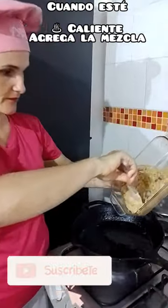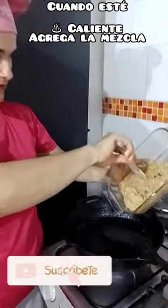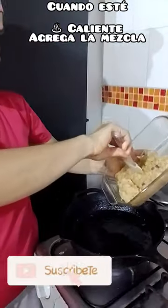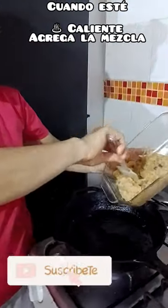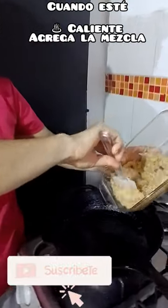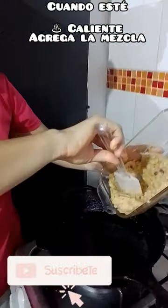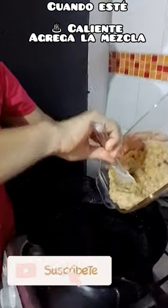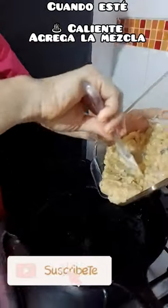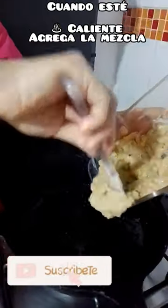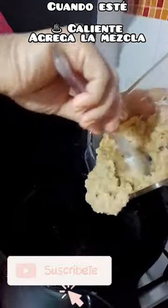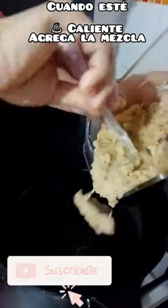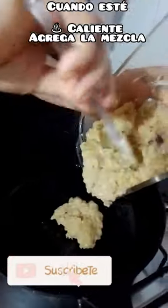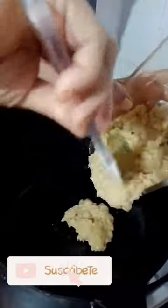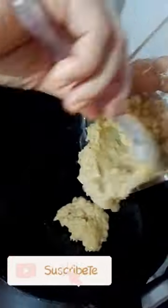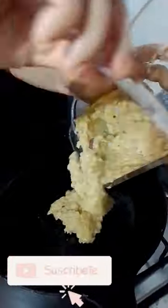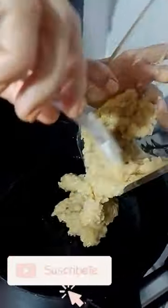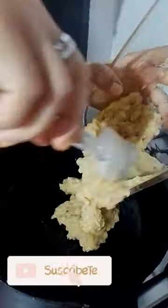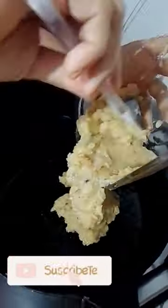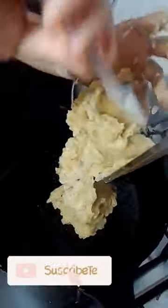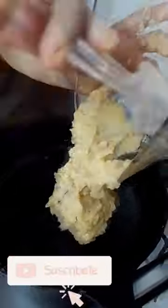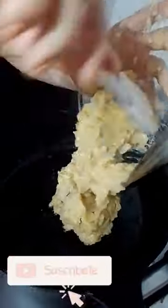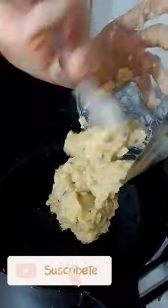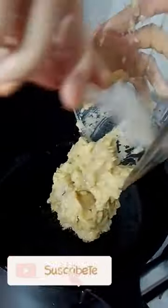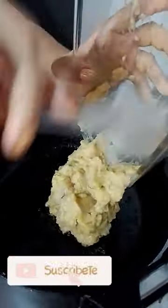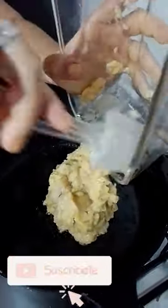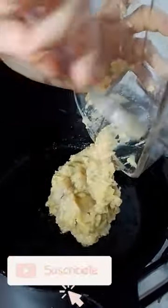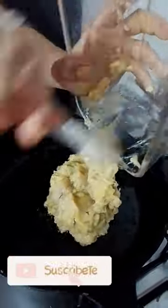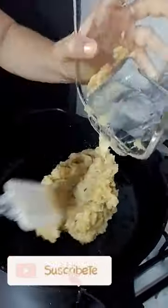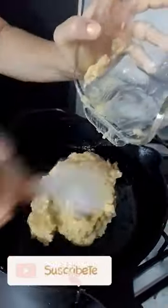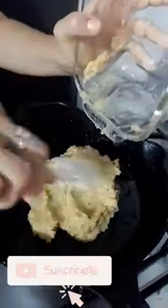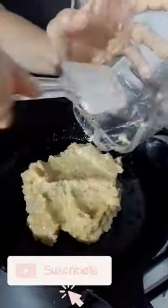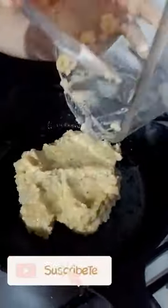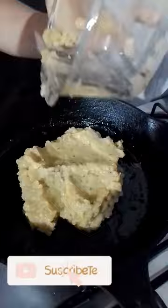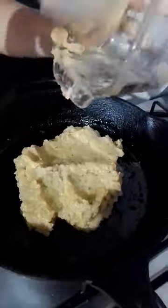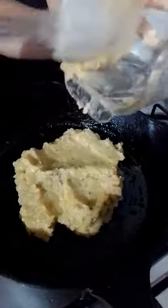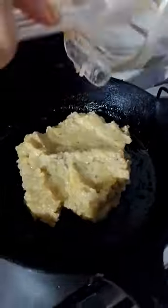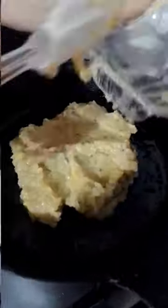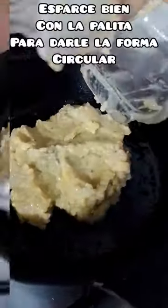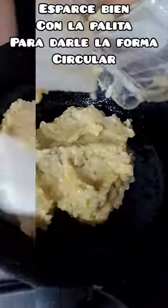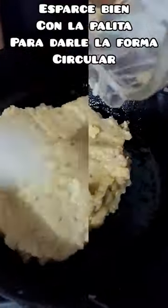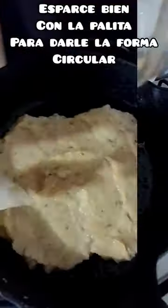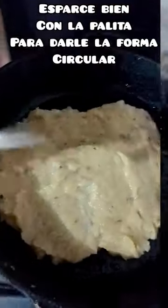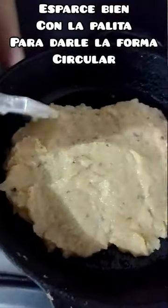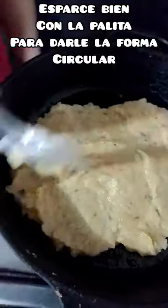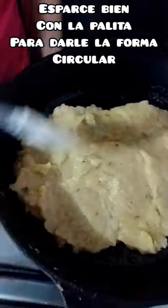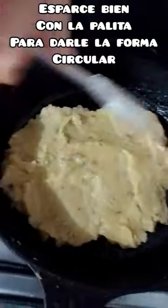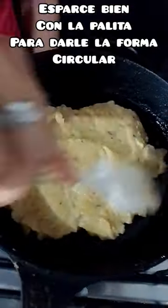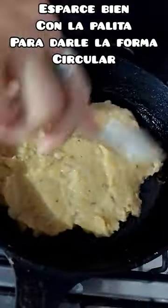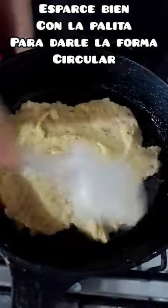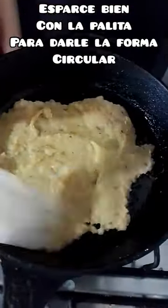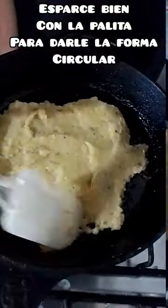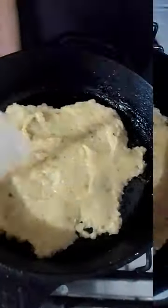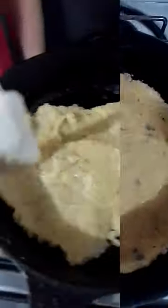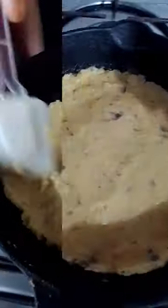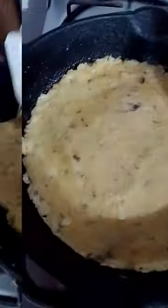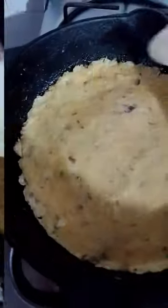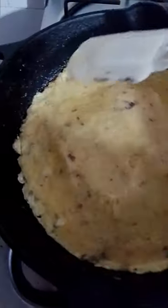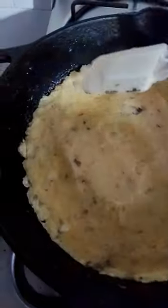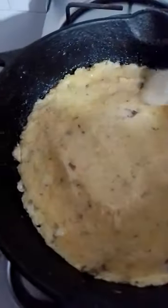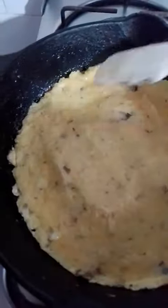agregarle la mezcla. Con esta palita vamos a esparcir la mezcla por todo el sartén dándole